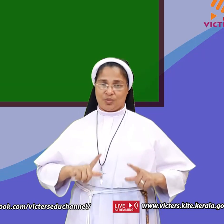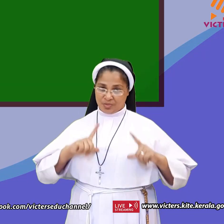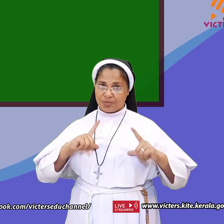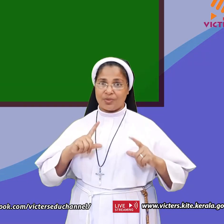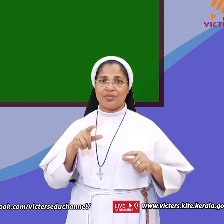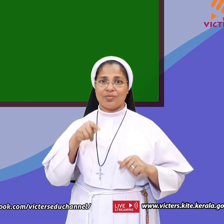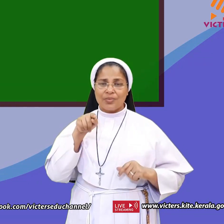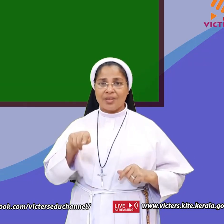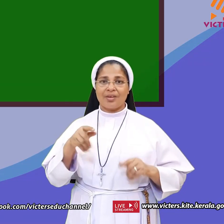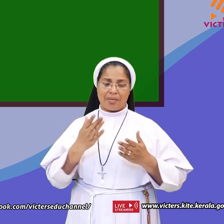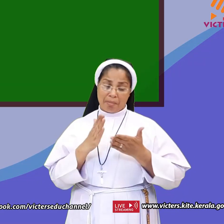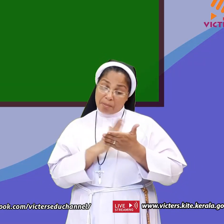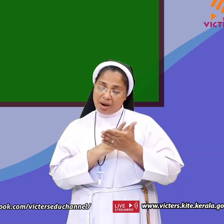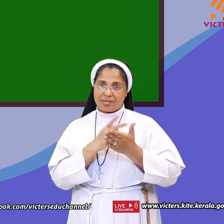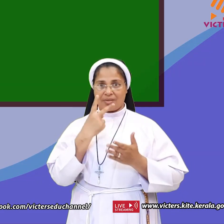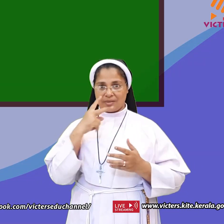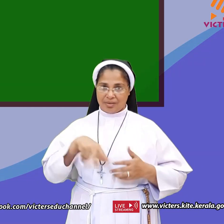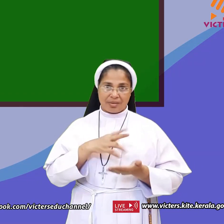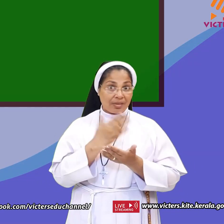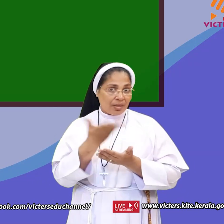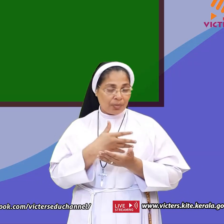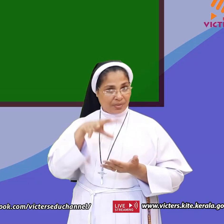പാഠഭാഗത്തു നിന്നും മനസ്സിലാക്കാം.